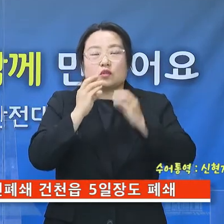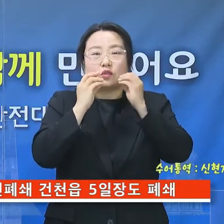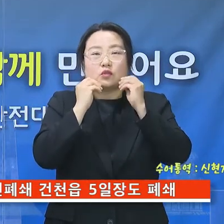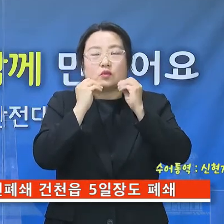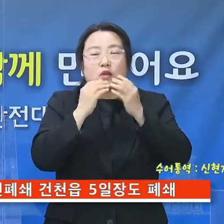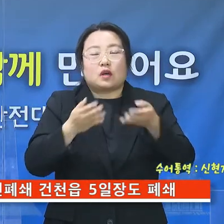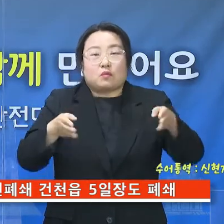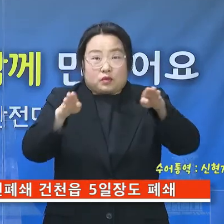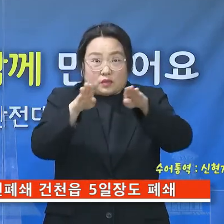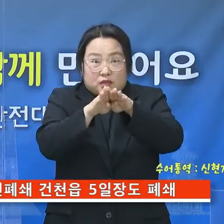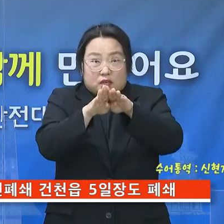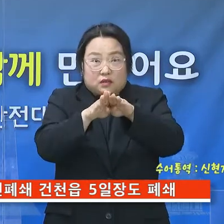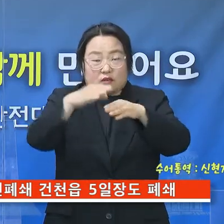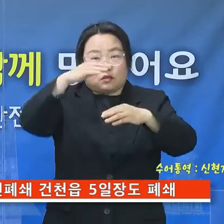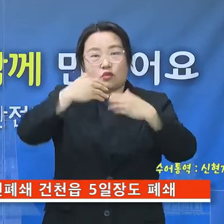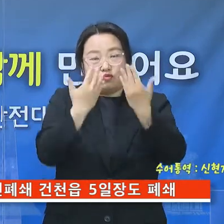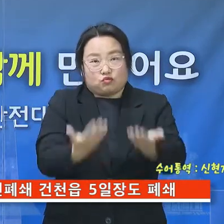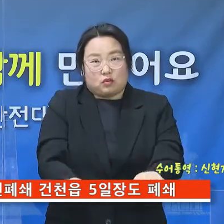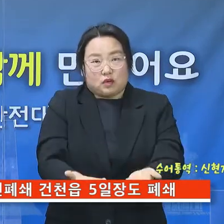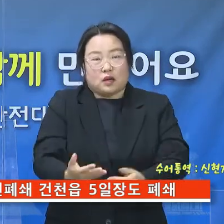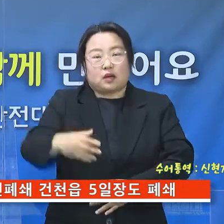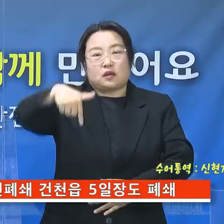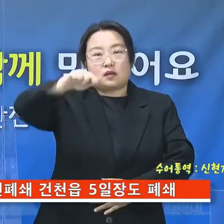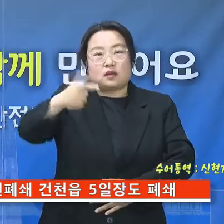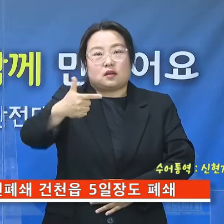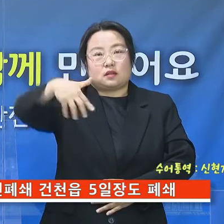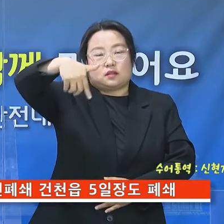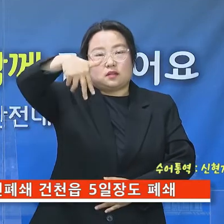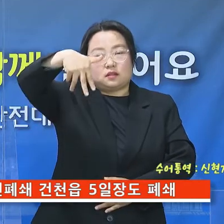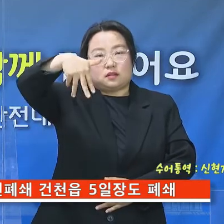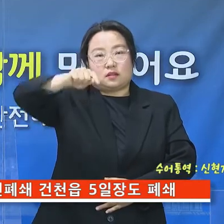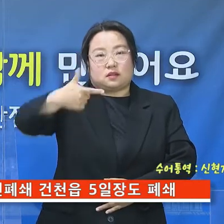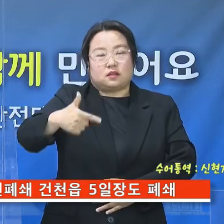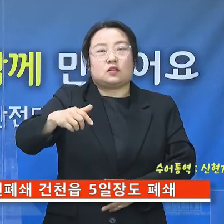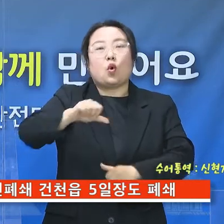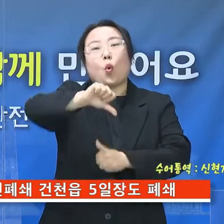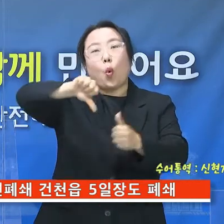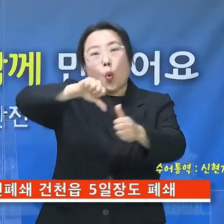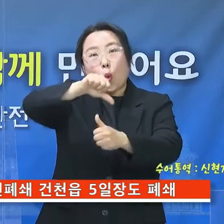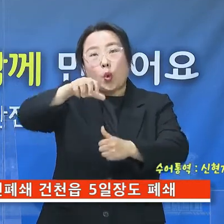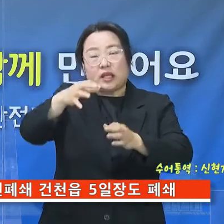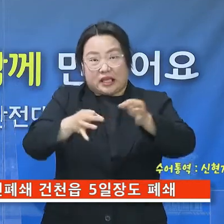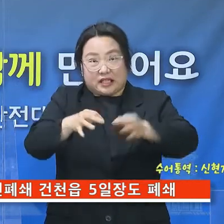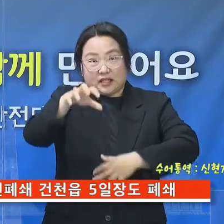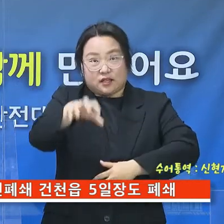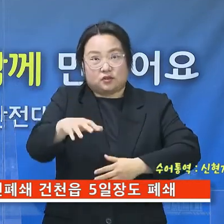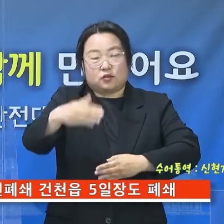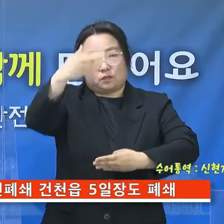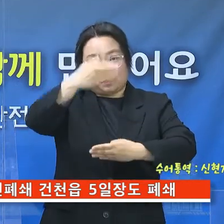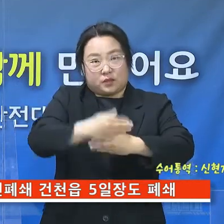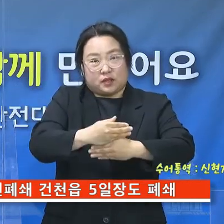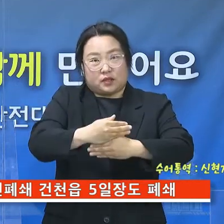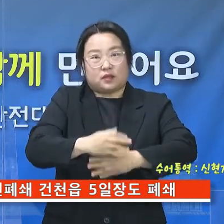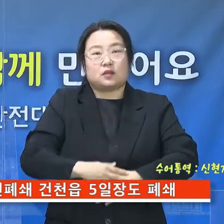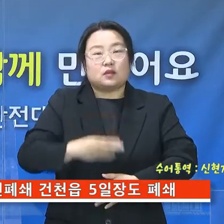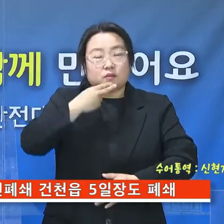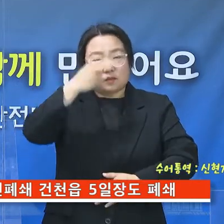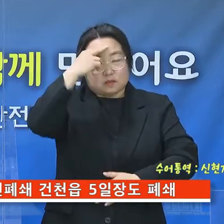건천 없지 역 5일장을 폐쇄 조치 하고 건 천적 중심의 일부 유용 시술 등도 자발적으로